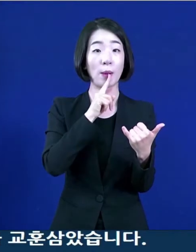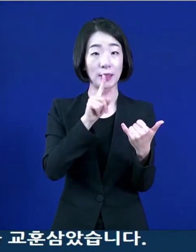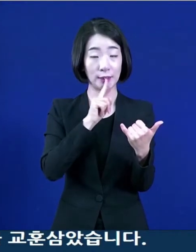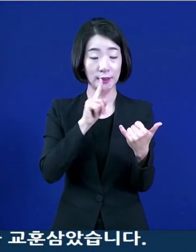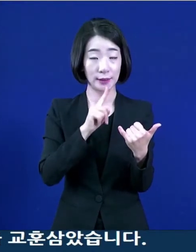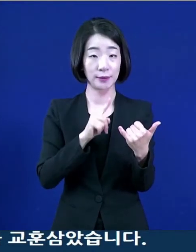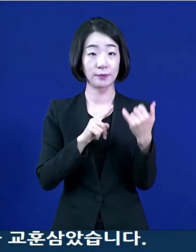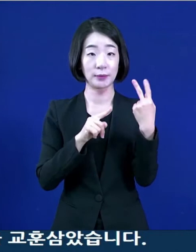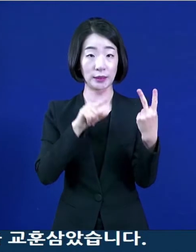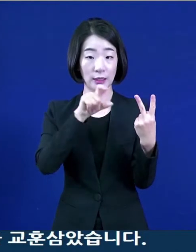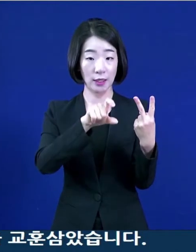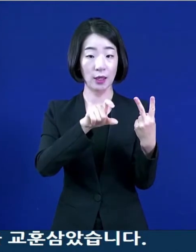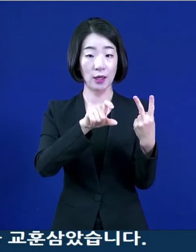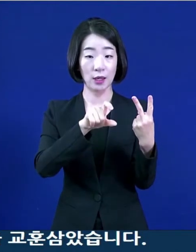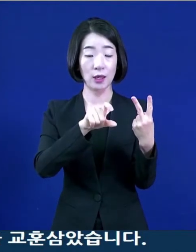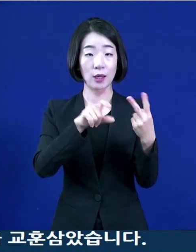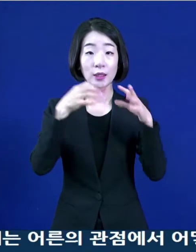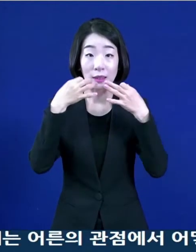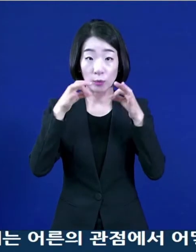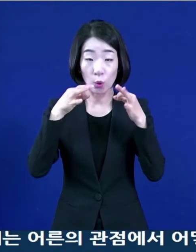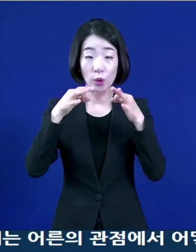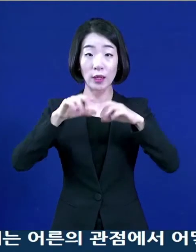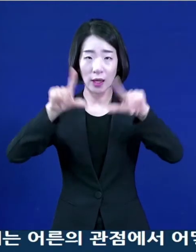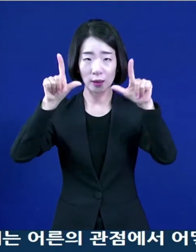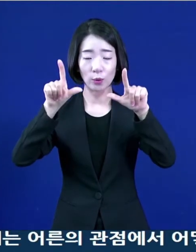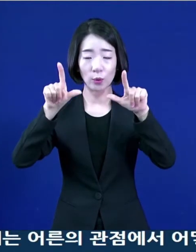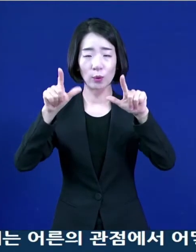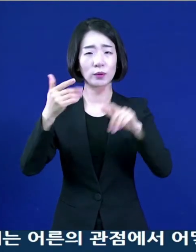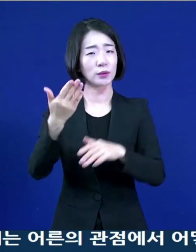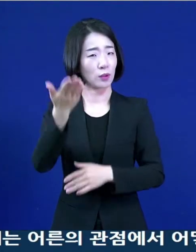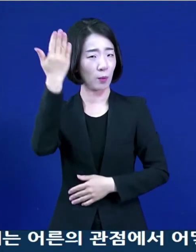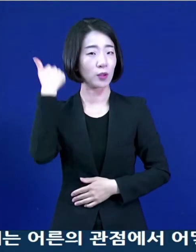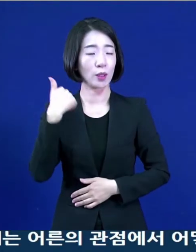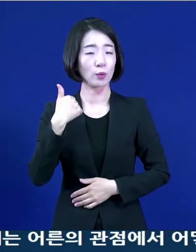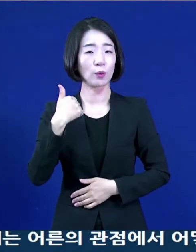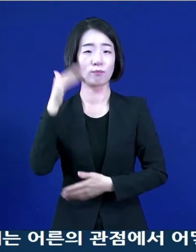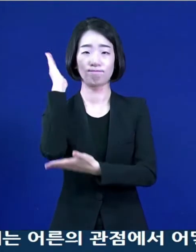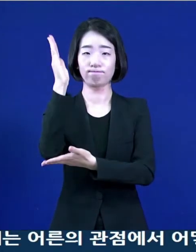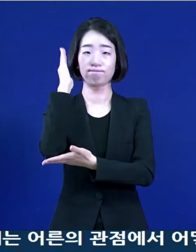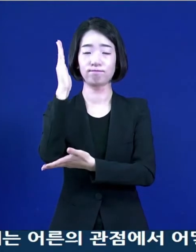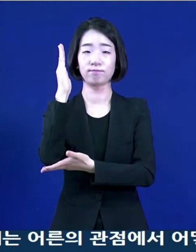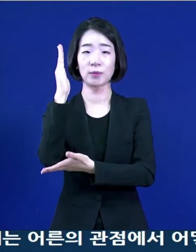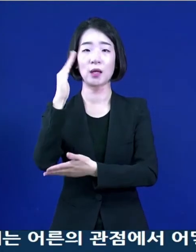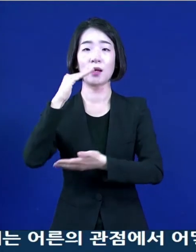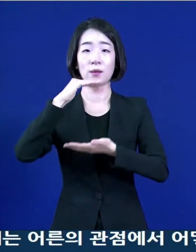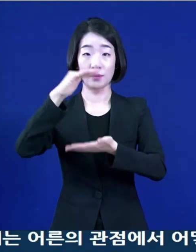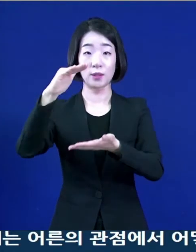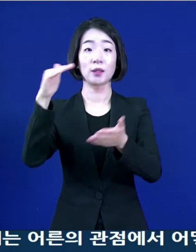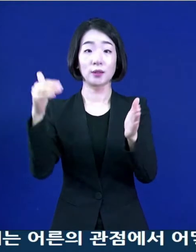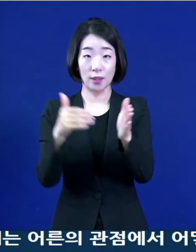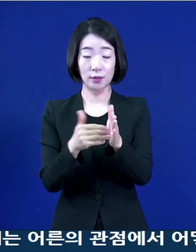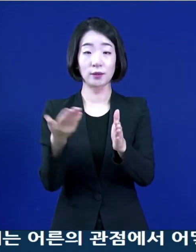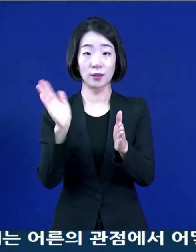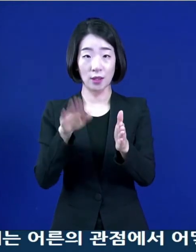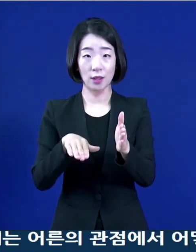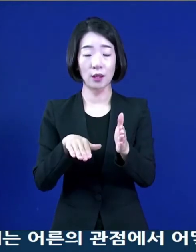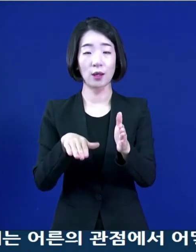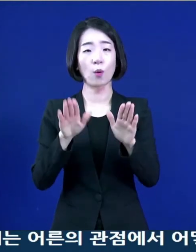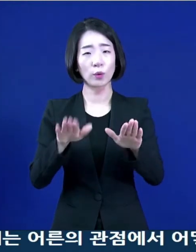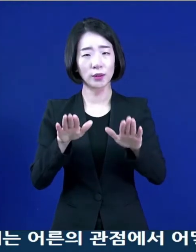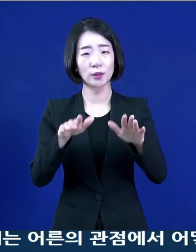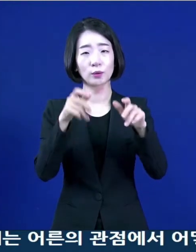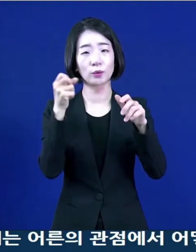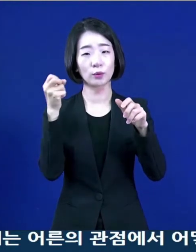사이에 10주에 걸쳐서 금요 집회에서 디도서를 상세히 다루었습니다. 오늘 그때 다루었던 본문이긴 하지만 그때보다